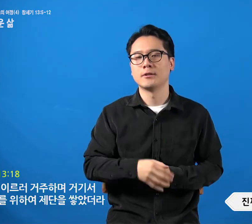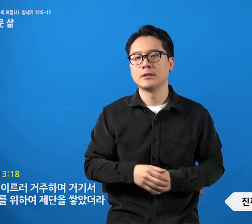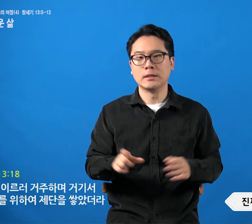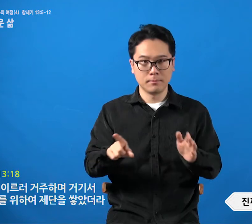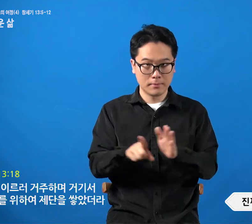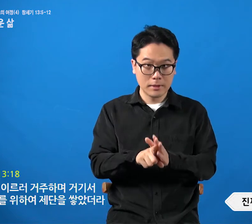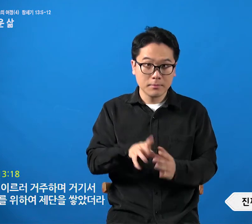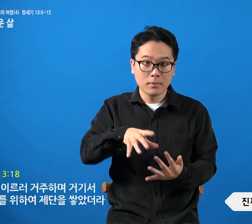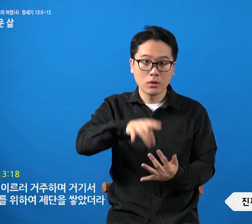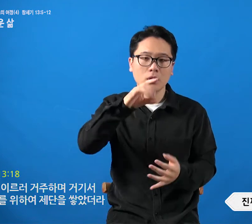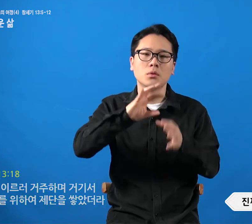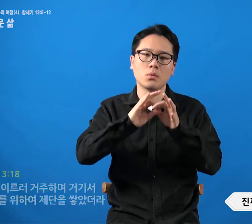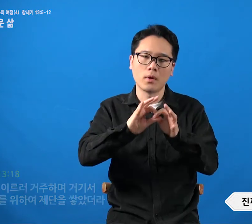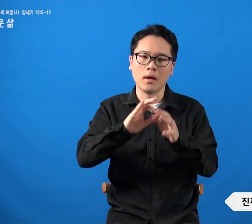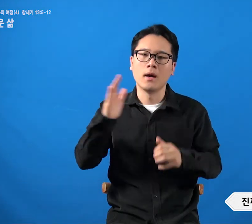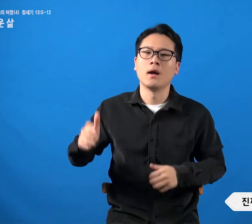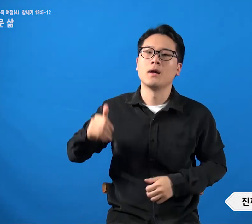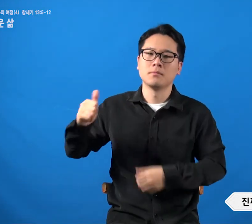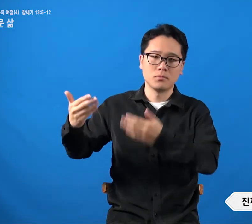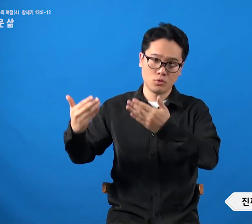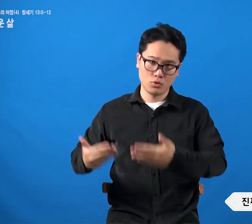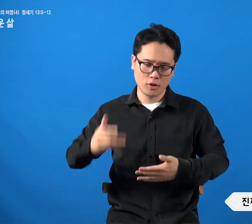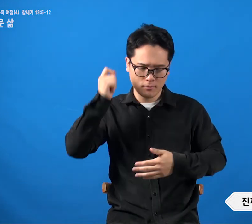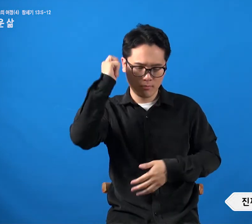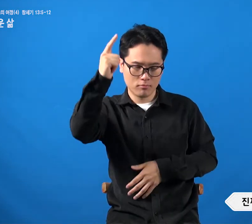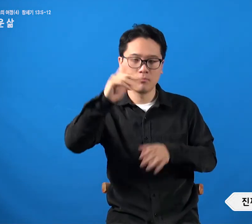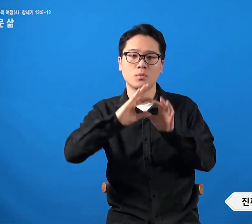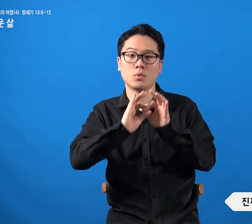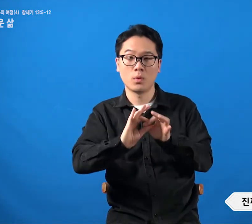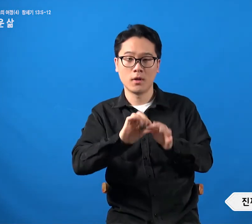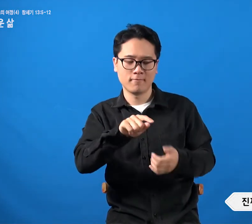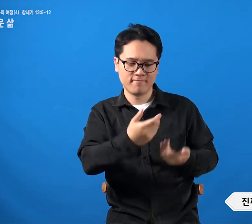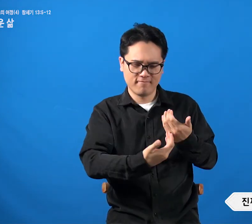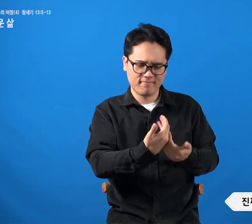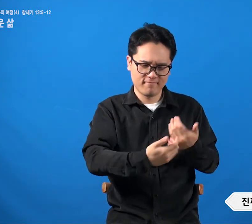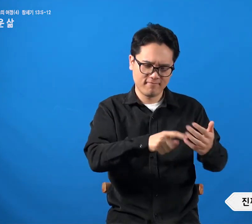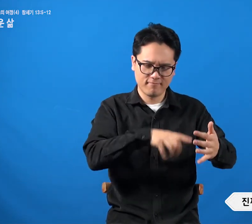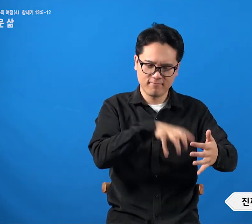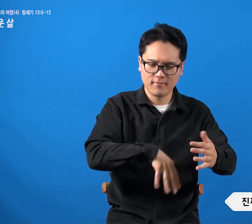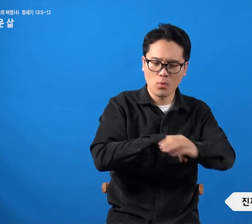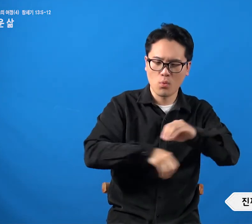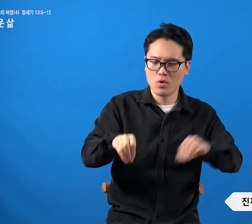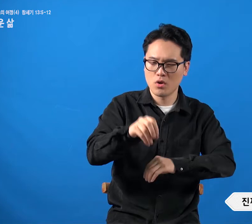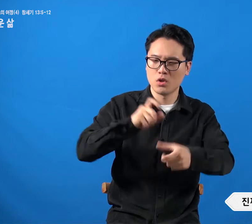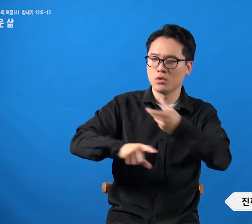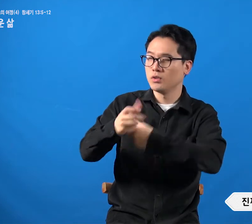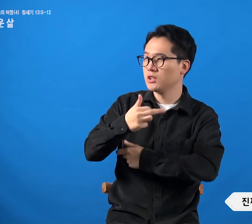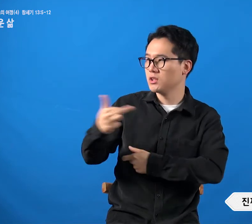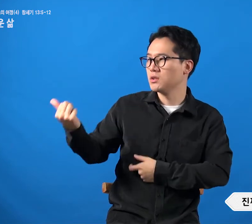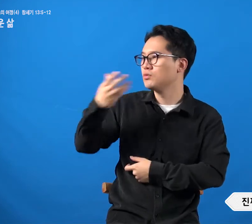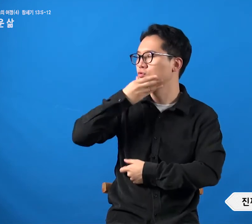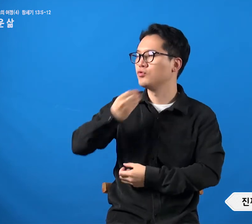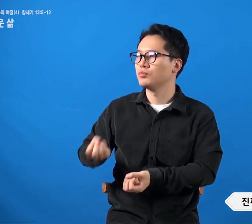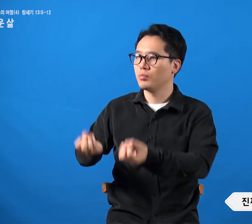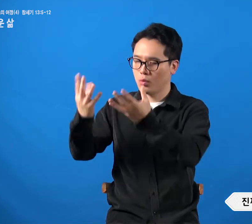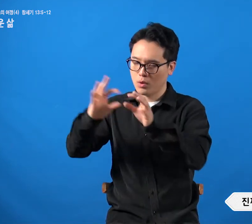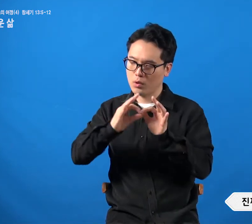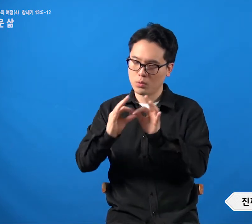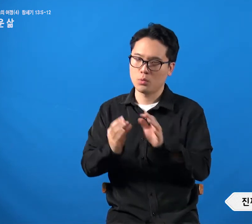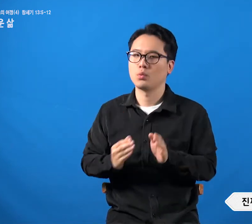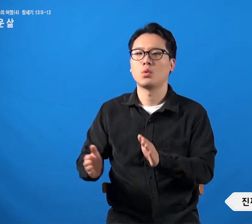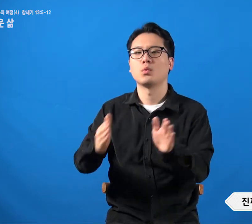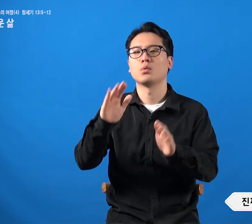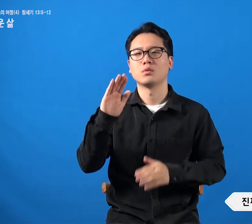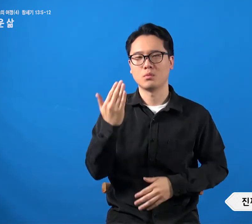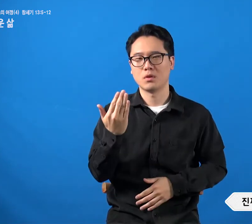주신 명철을 통해 그 갈등 가운데 오히려 더 큰 축복의 통로가 되었던 아브라함, 다시